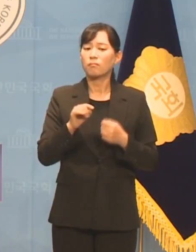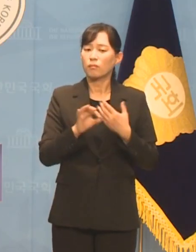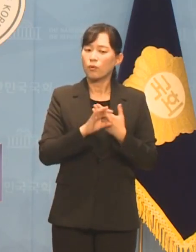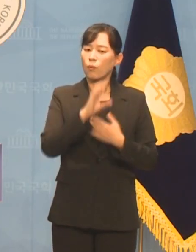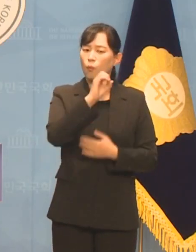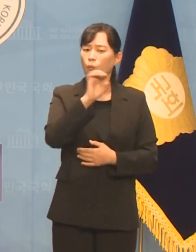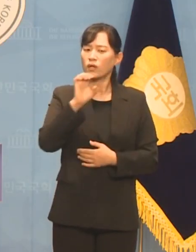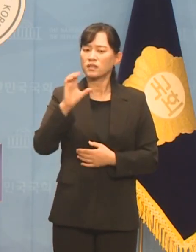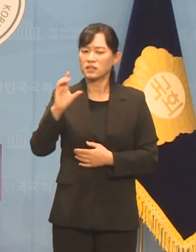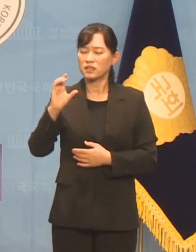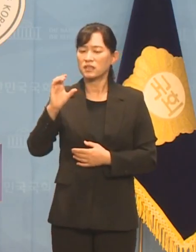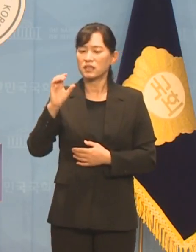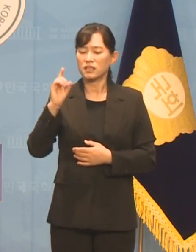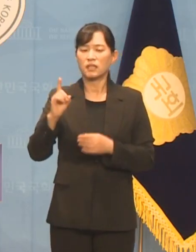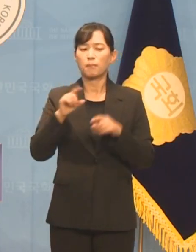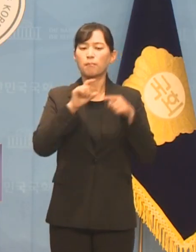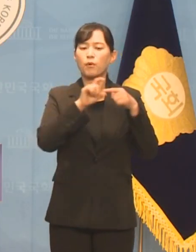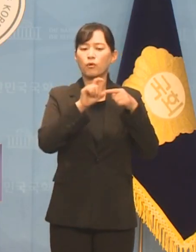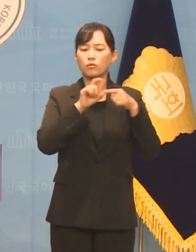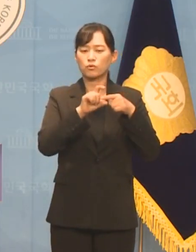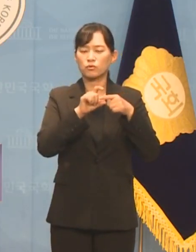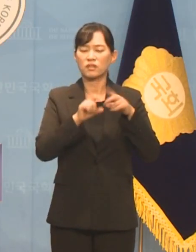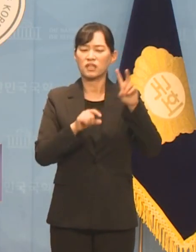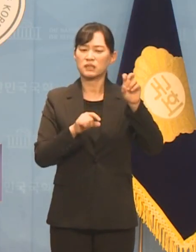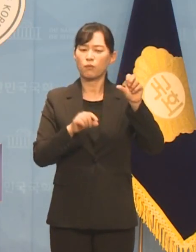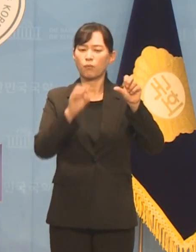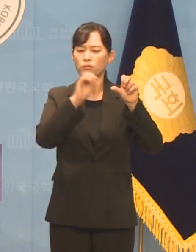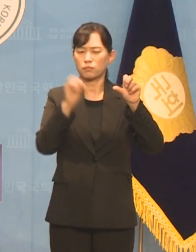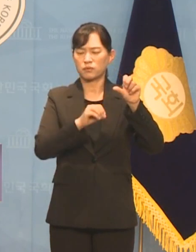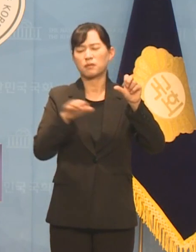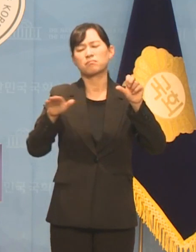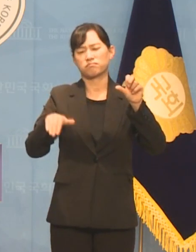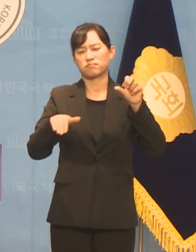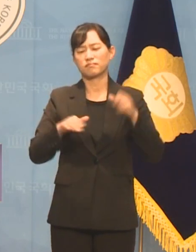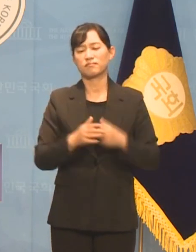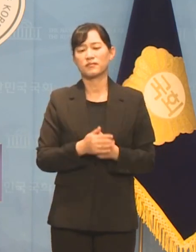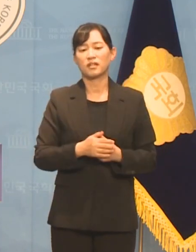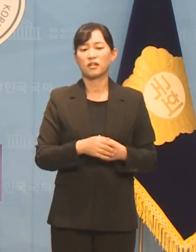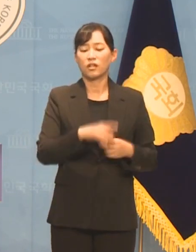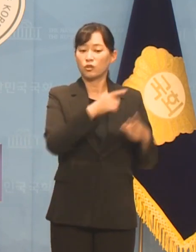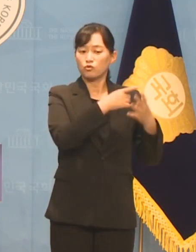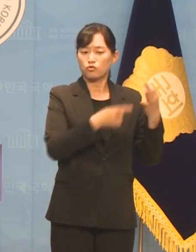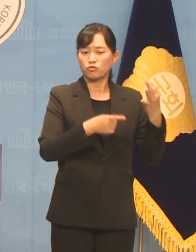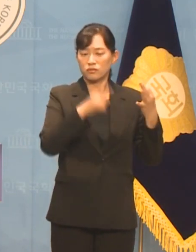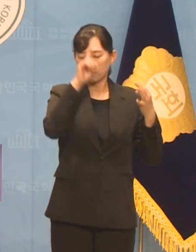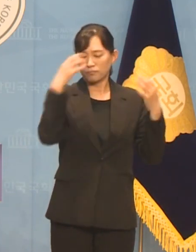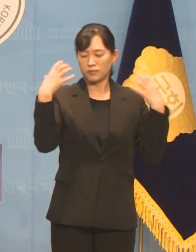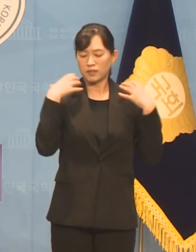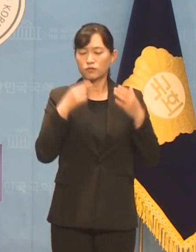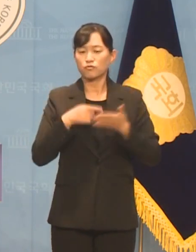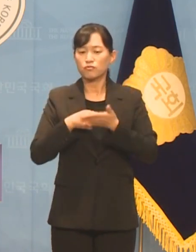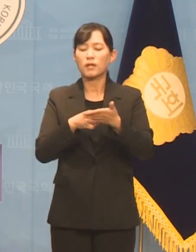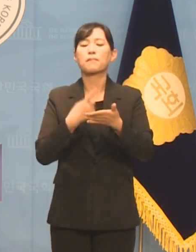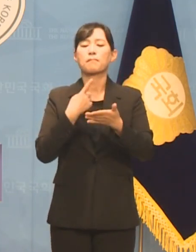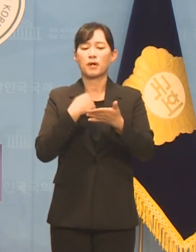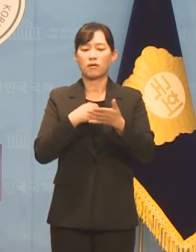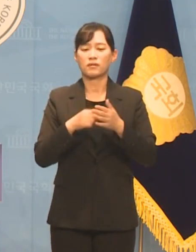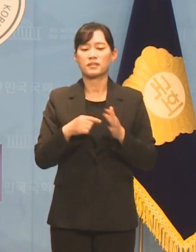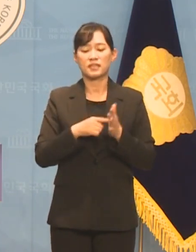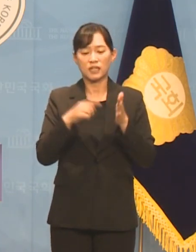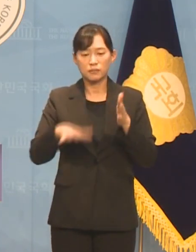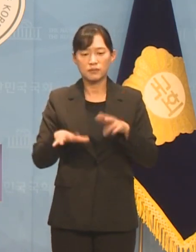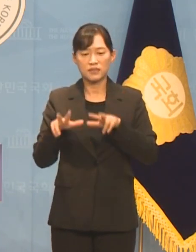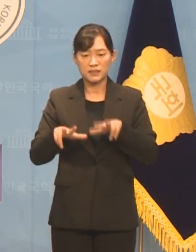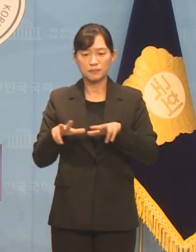OECD 평균 조세 부담률 25%에도 못 미칩니다. 윤석열 정부가 추진했던 감세 기조는